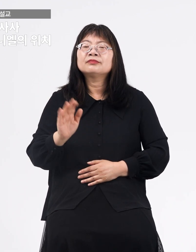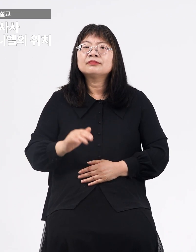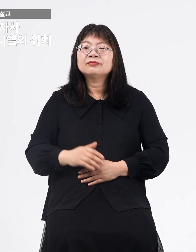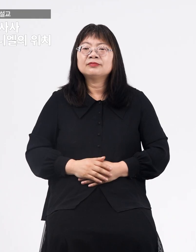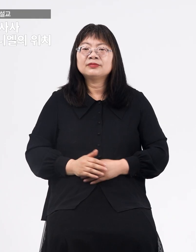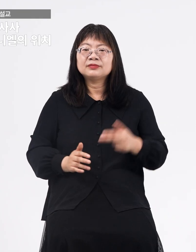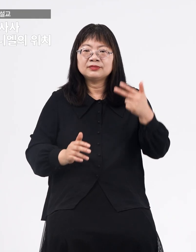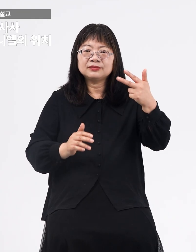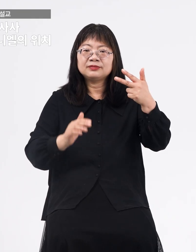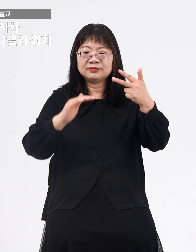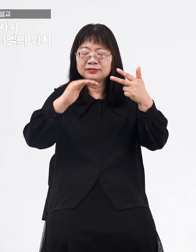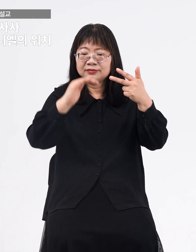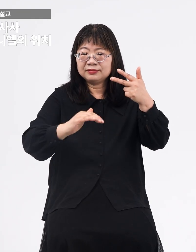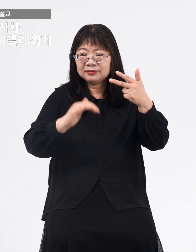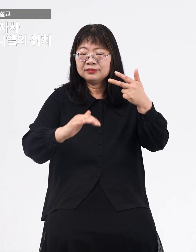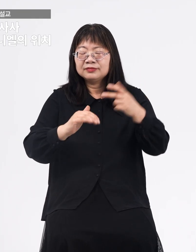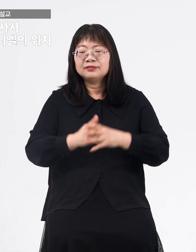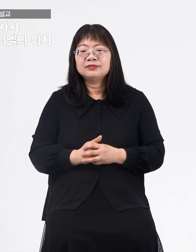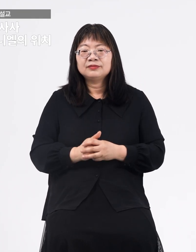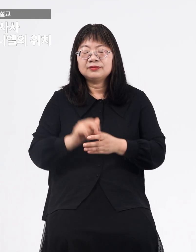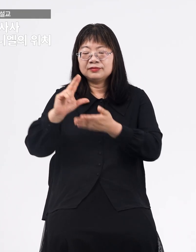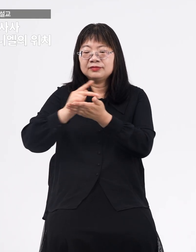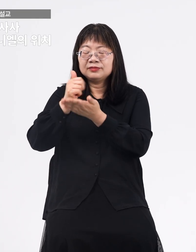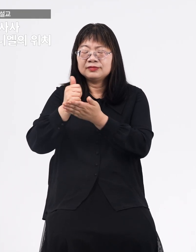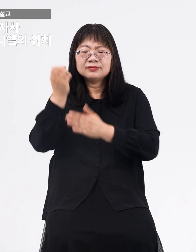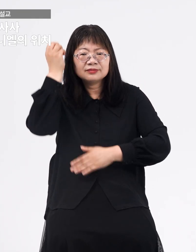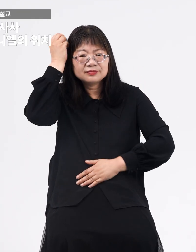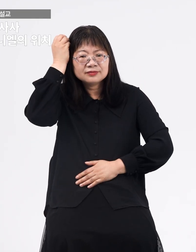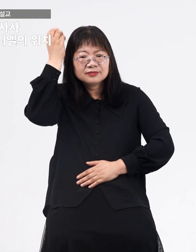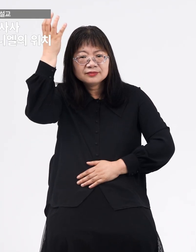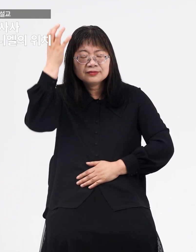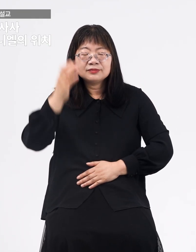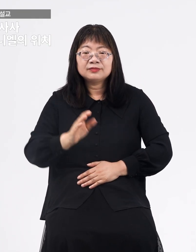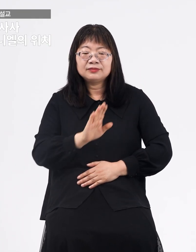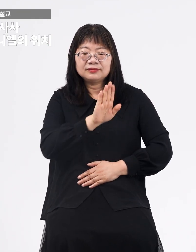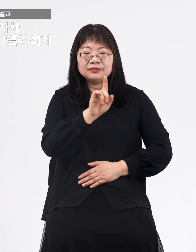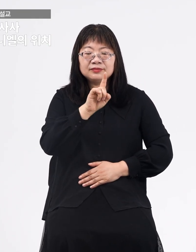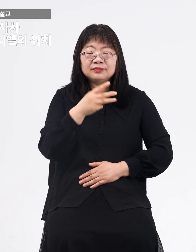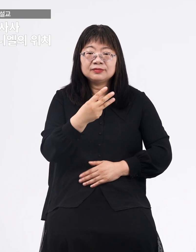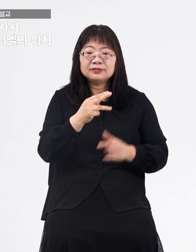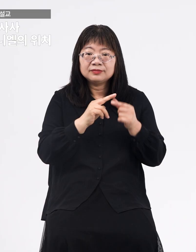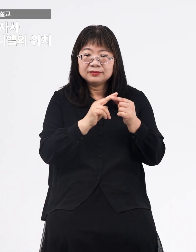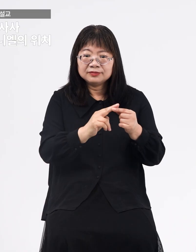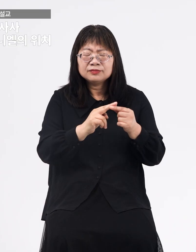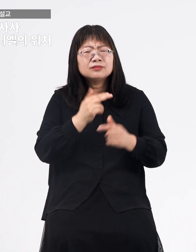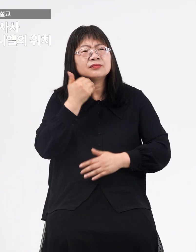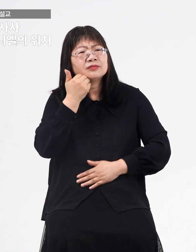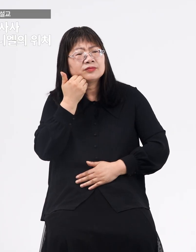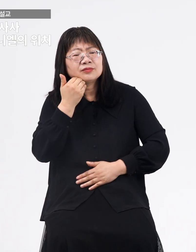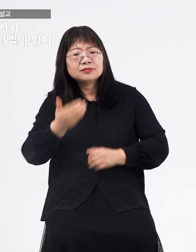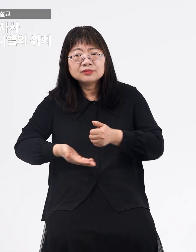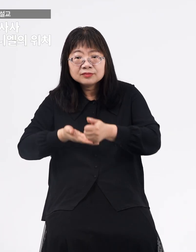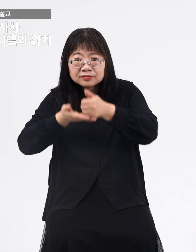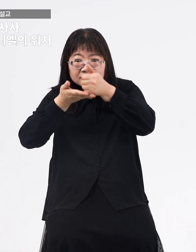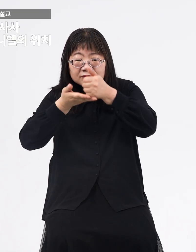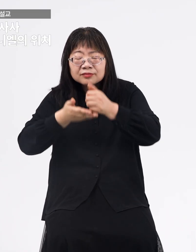7절 끝에 한번 보십시다. 여호와를 잊어버리고 바알들과 누구를